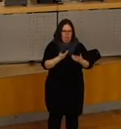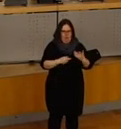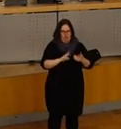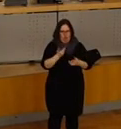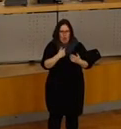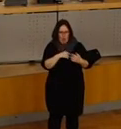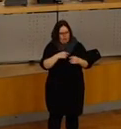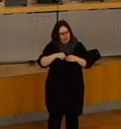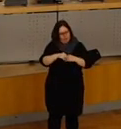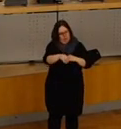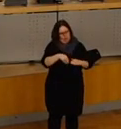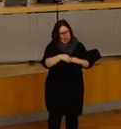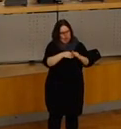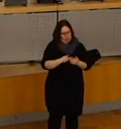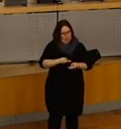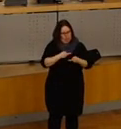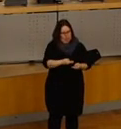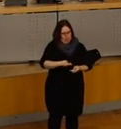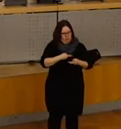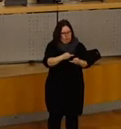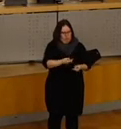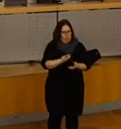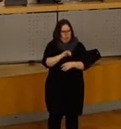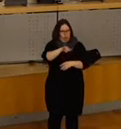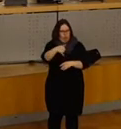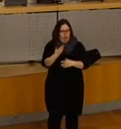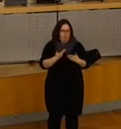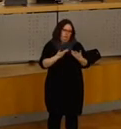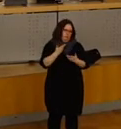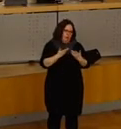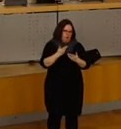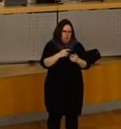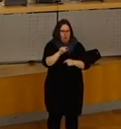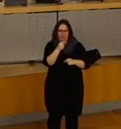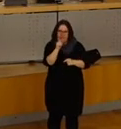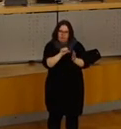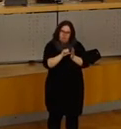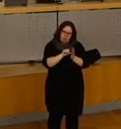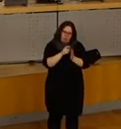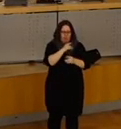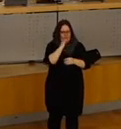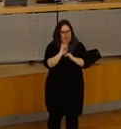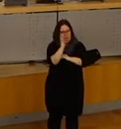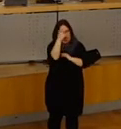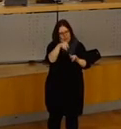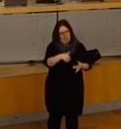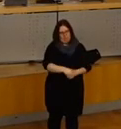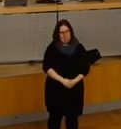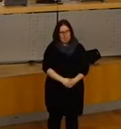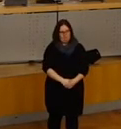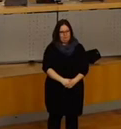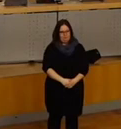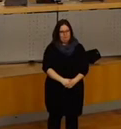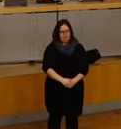entsprechendes saatgut unterstützt euch also auch ein projekt wo man wahrscheinlich mit geringen mitteln eine ganze menge erreichen kann